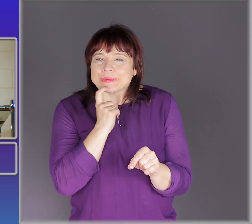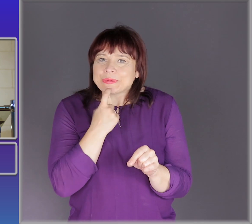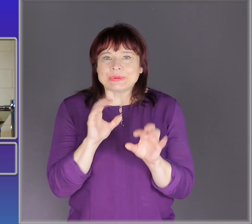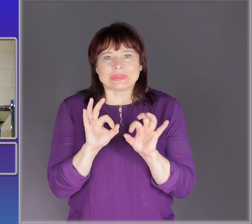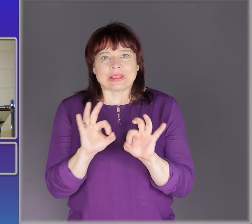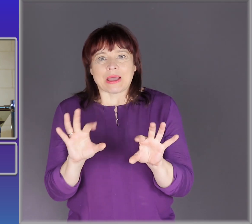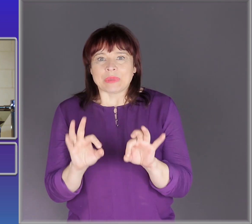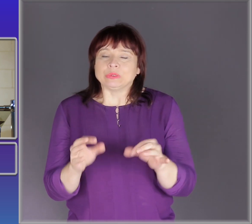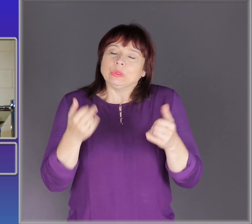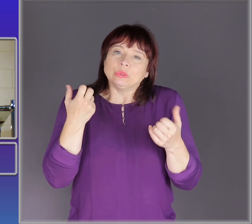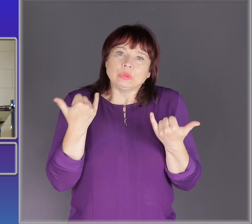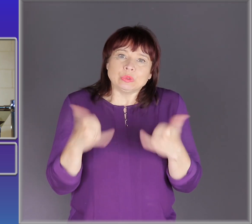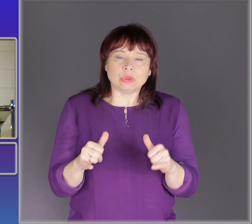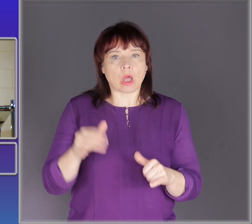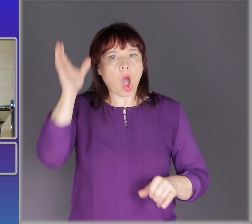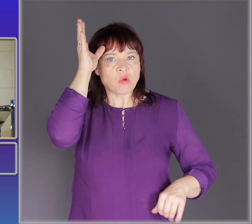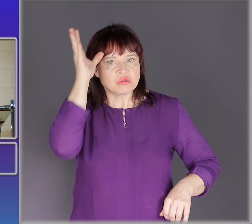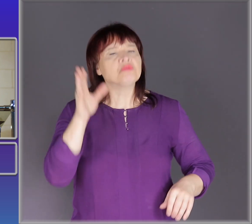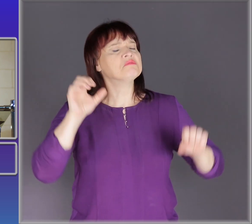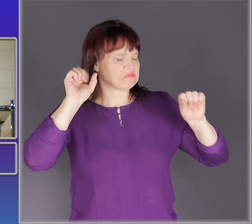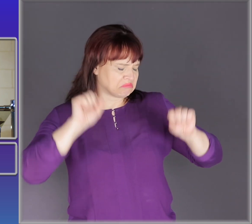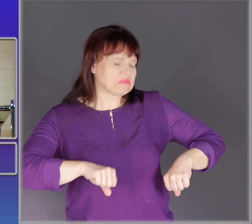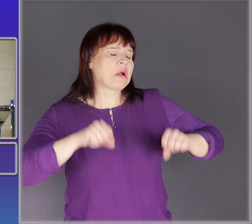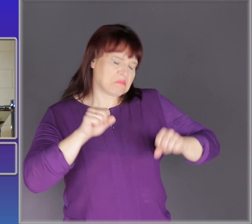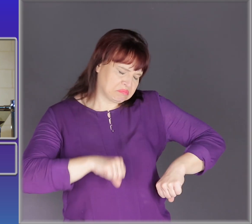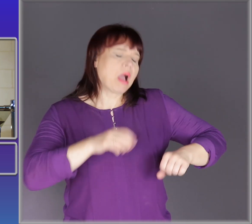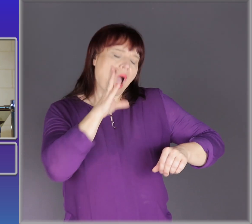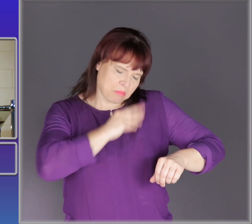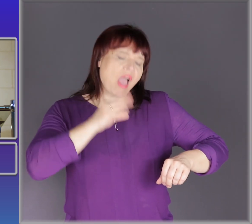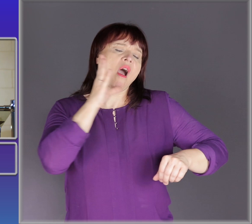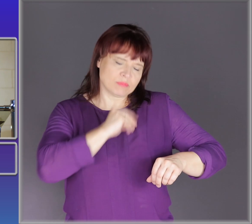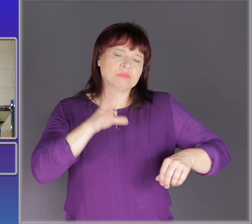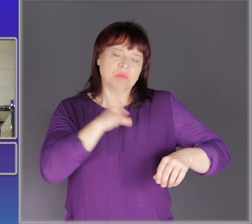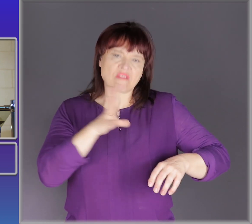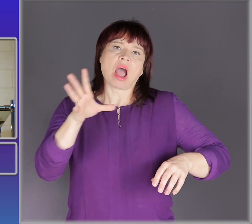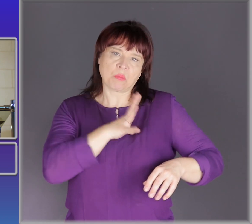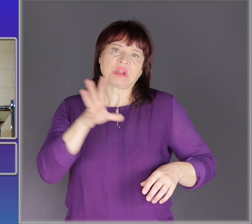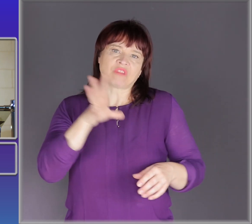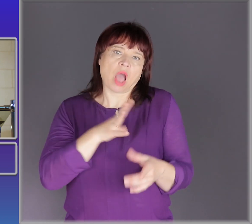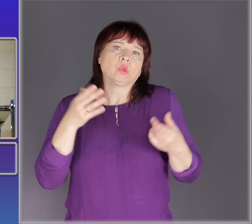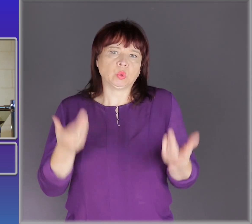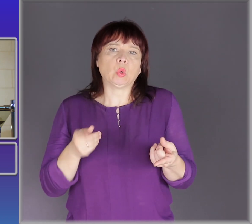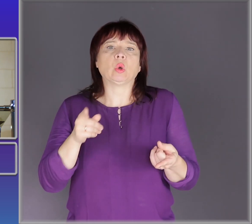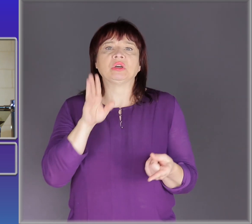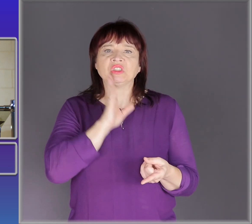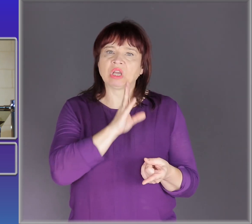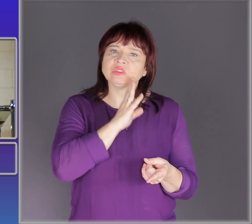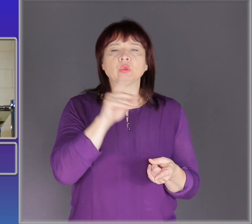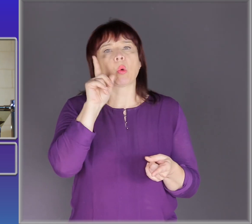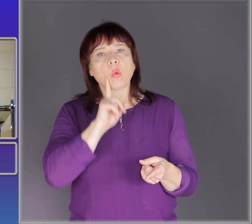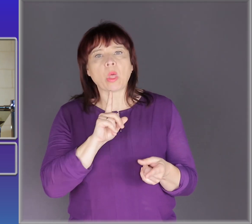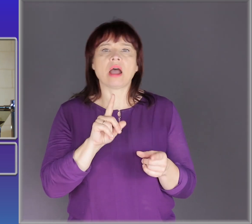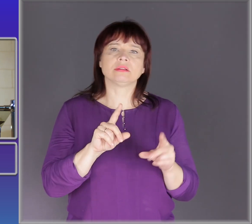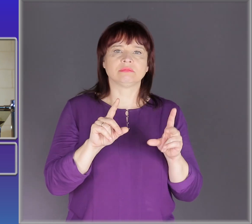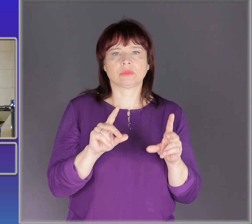объяснимыми вещами учёные скажут ну да конечно это чудо но она удачно сидела он удачно упал от произошло